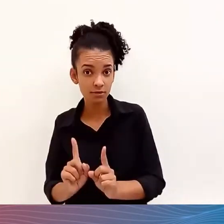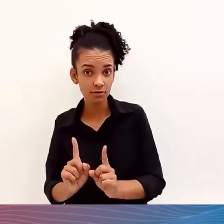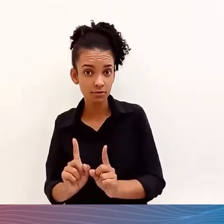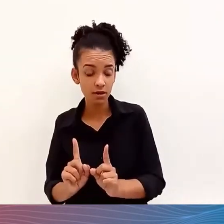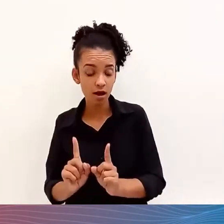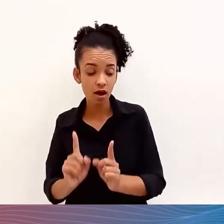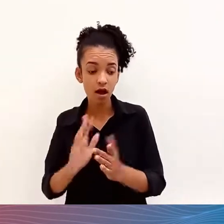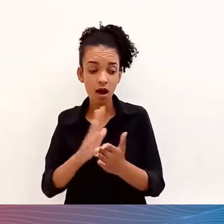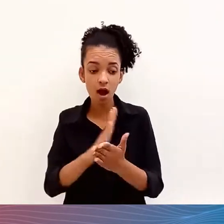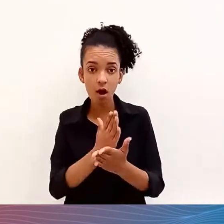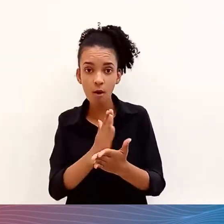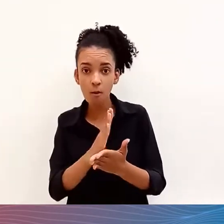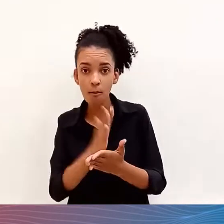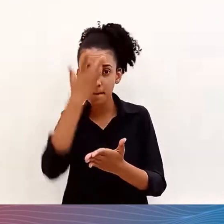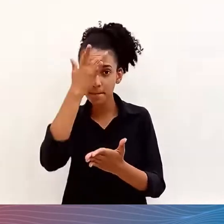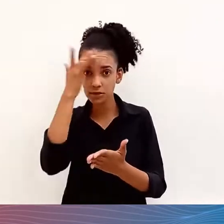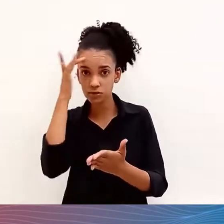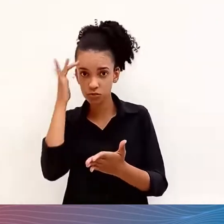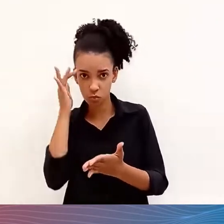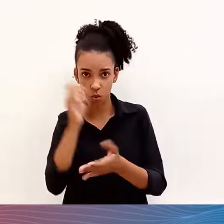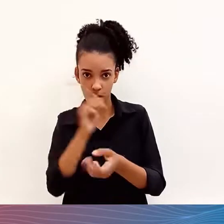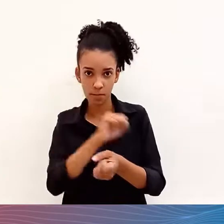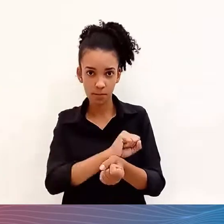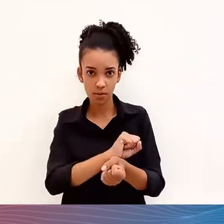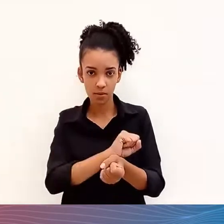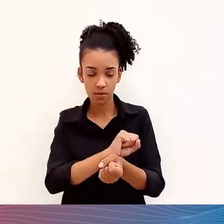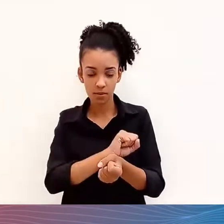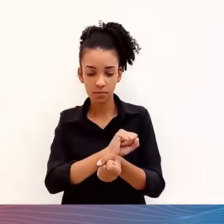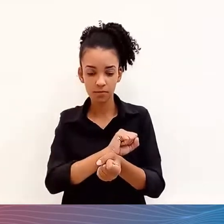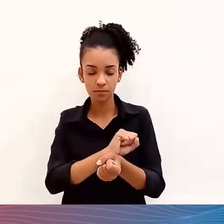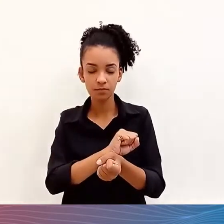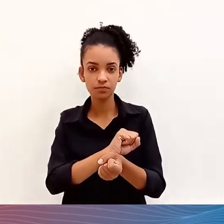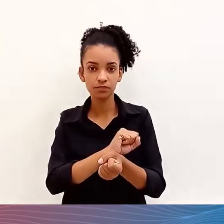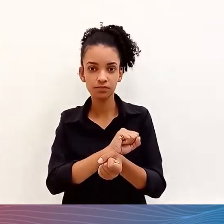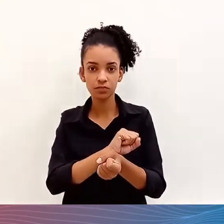Alguns foram vencidos por ele, foram conquistados por ele.